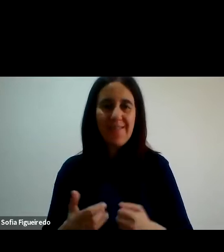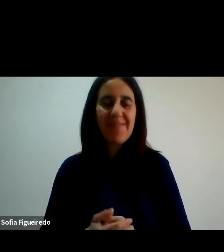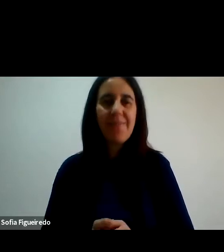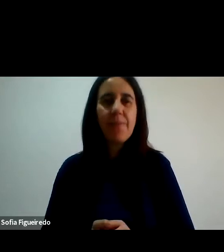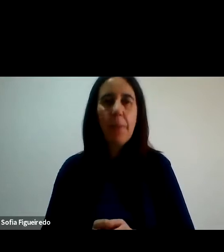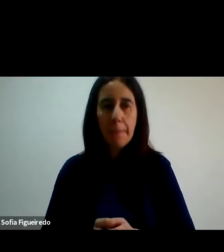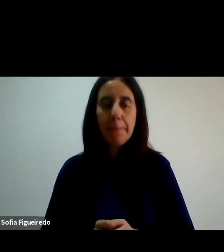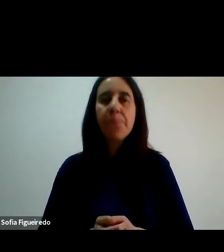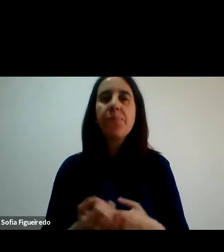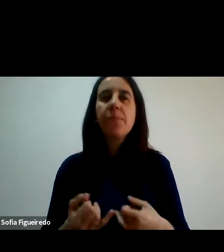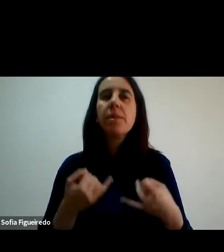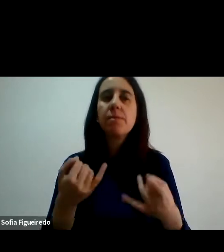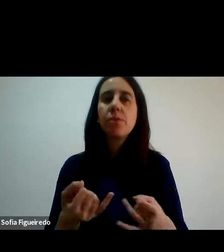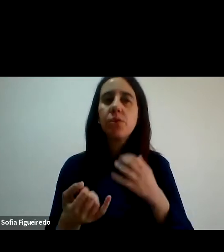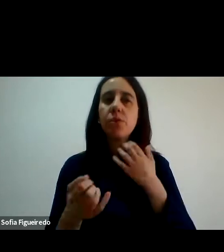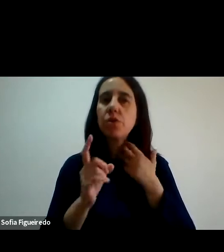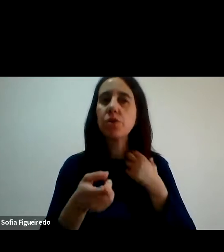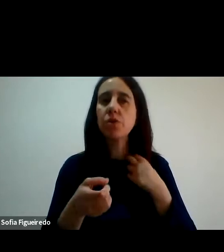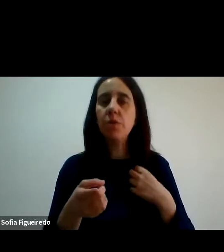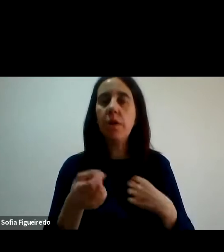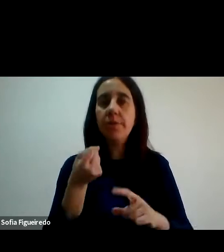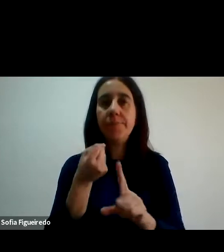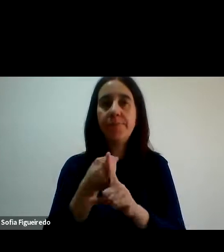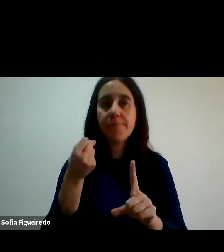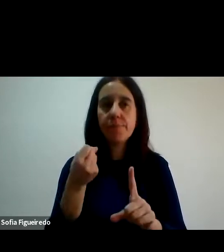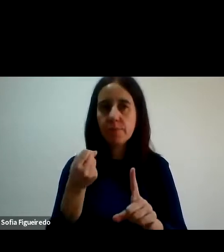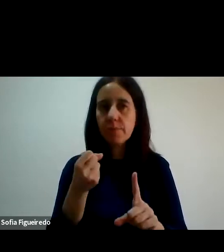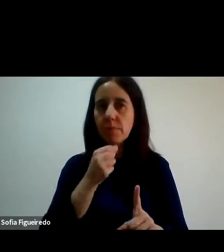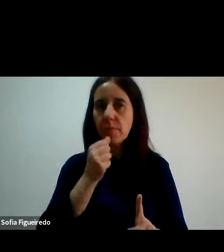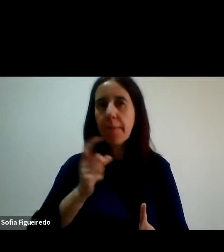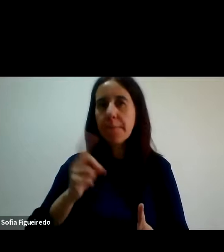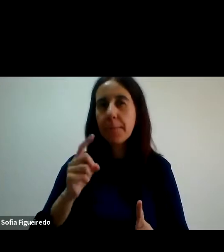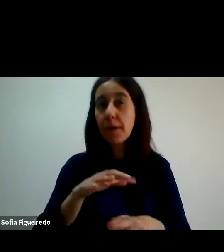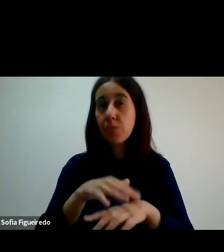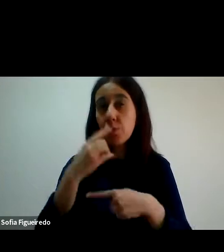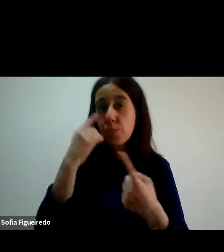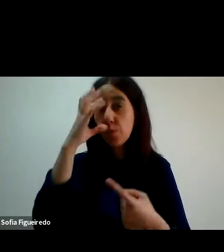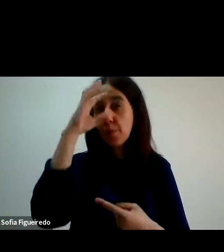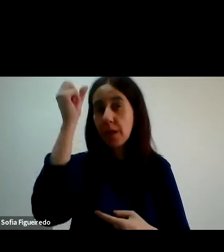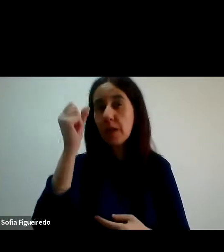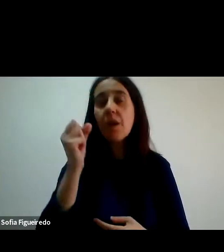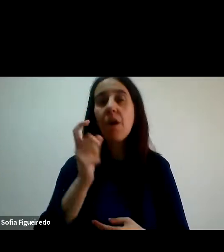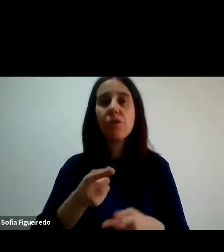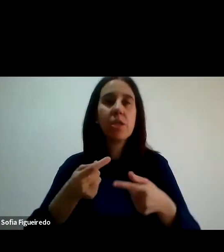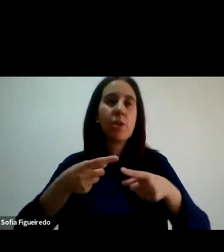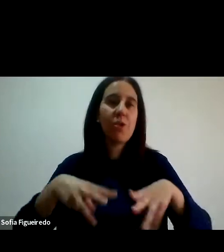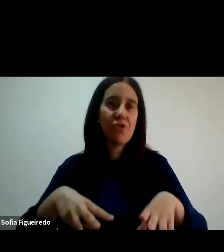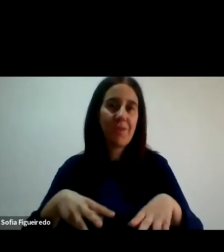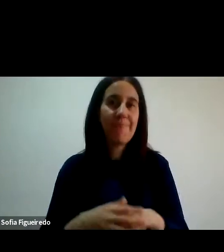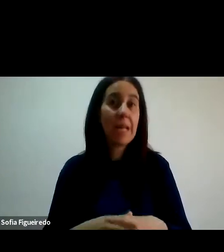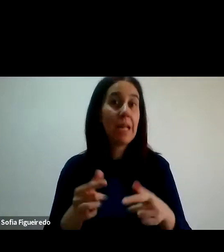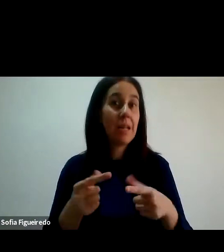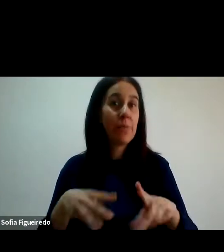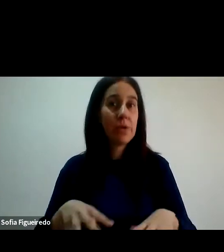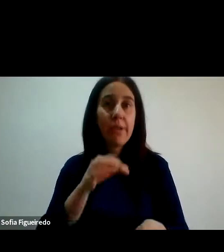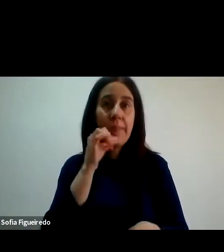Depois a dimensão que é um desafio que nós temos muitas vezes na administração pública, que é a questão da linguagem. A linguagem muitas